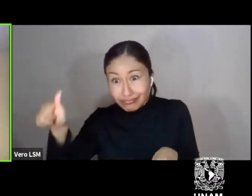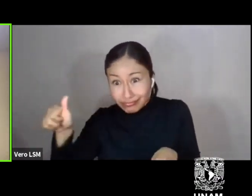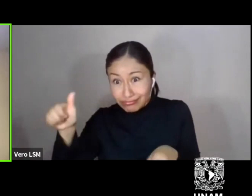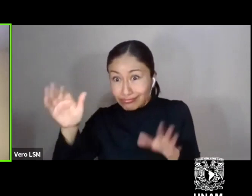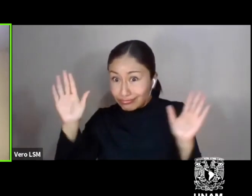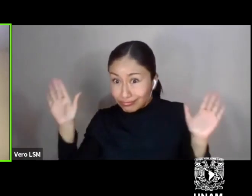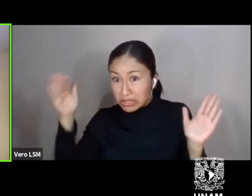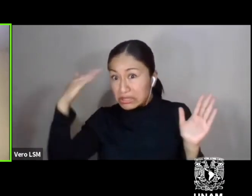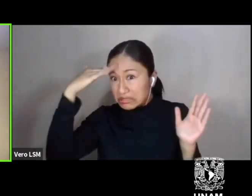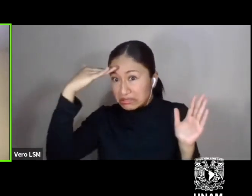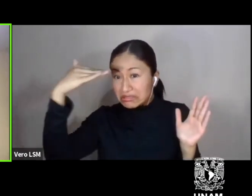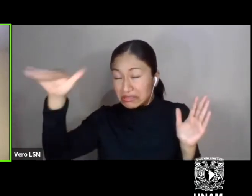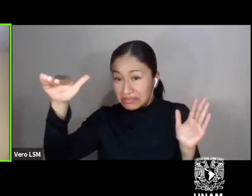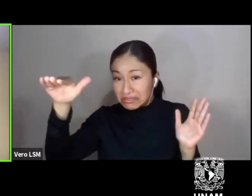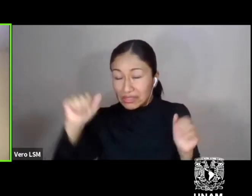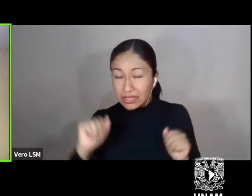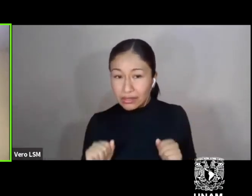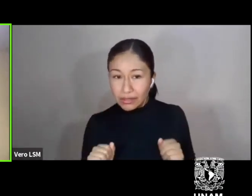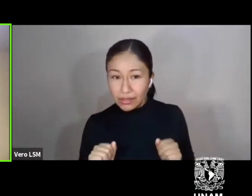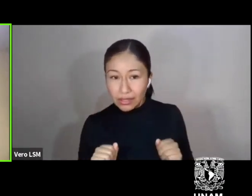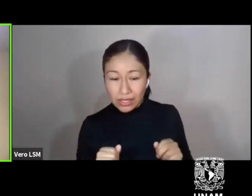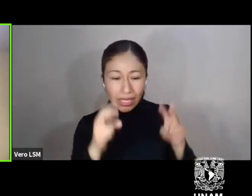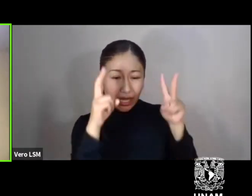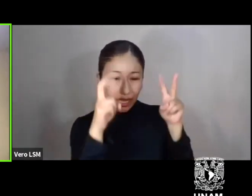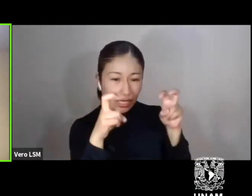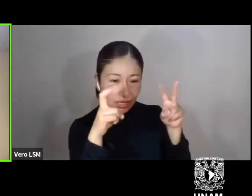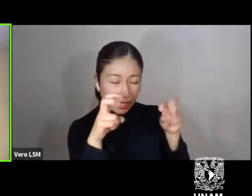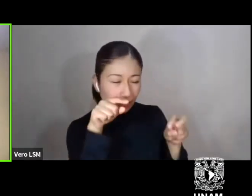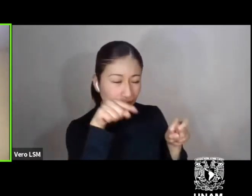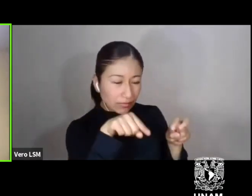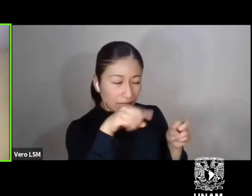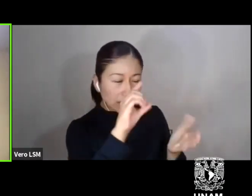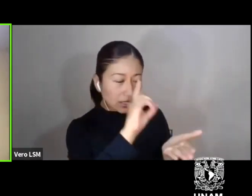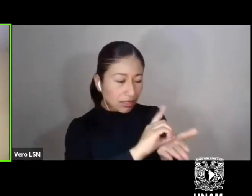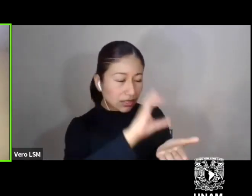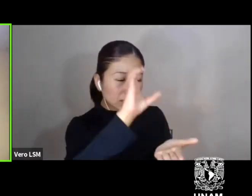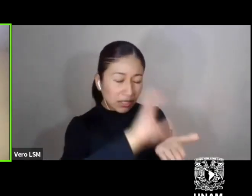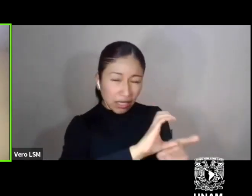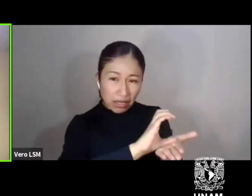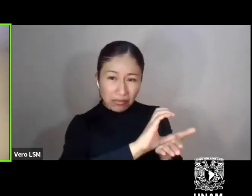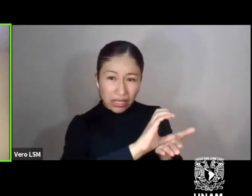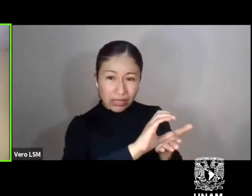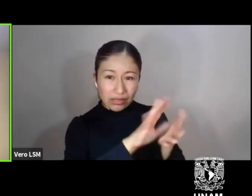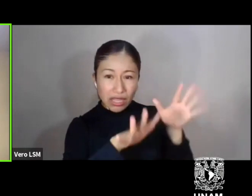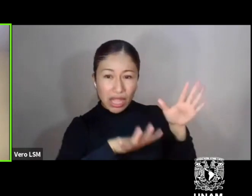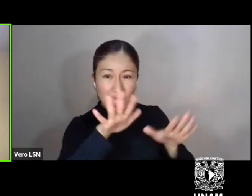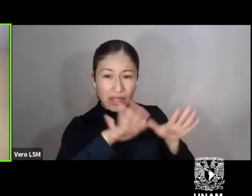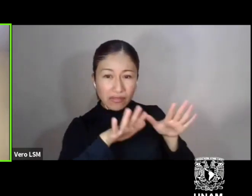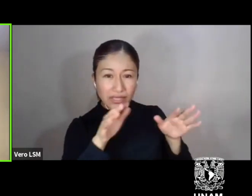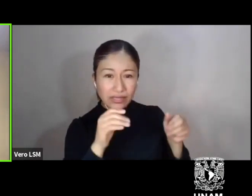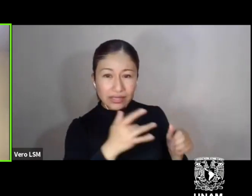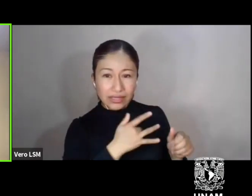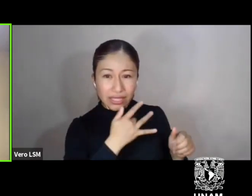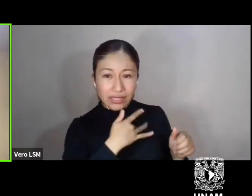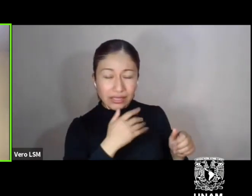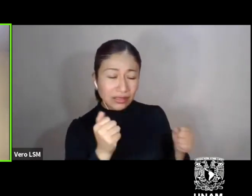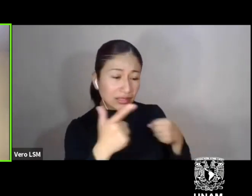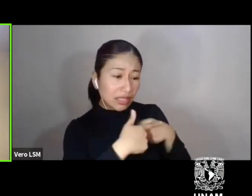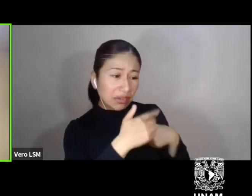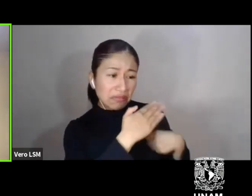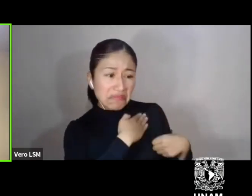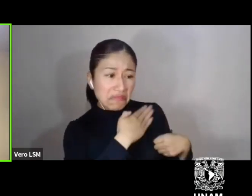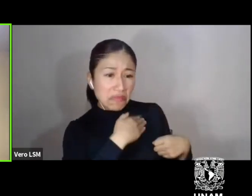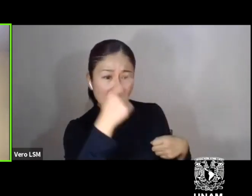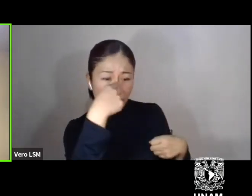discapacidad sea romantizada para los discas, tal vez para personas fuera del entorno DISCA y es donde se dé